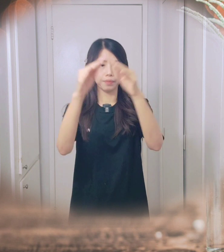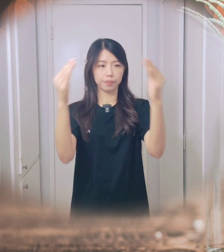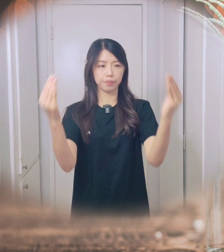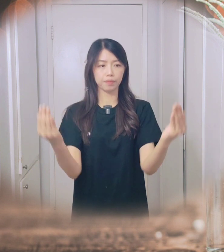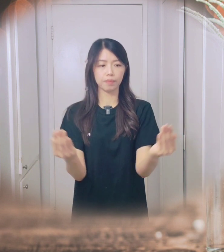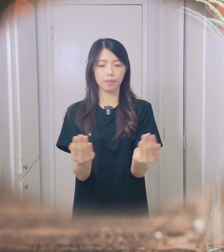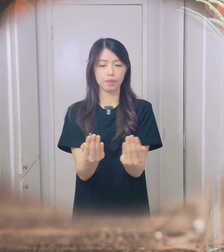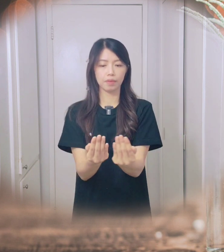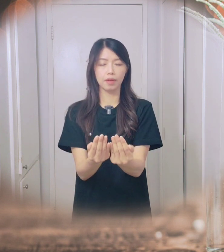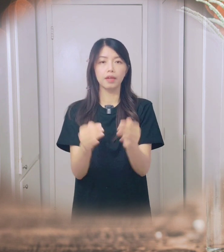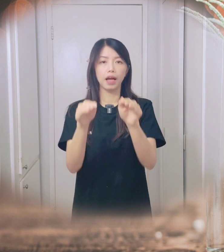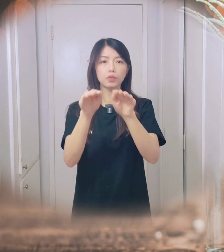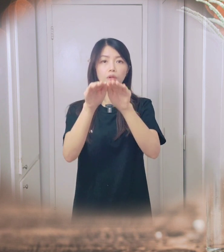다.